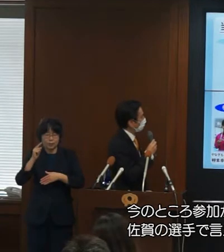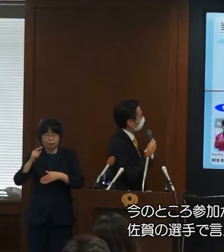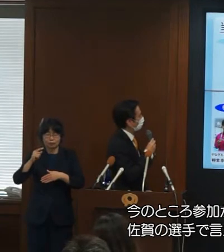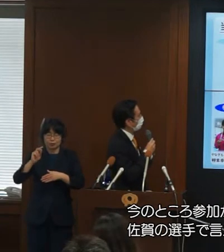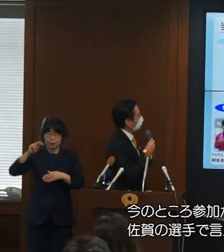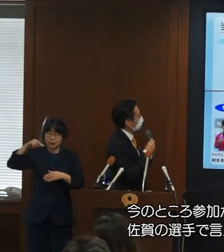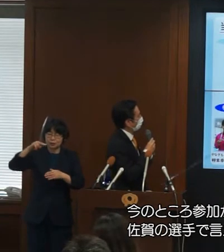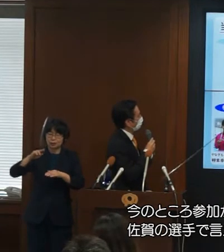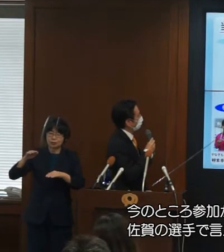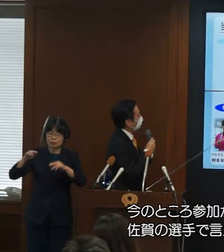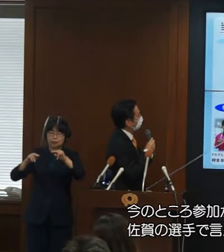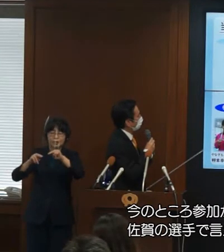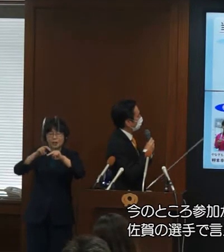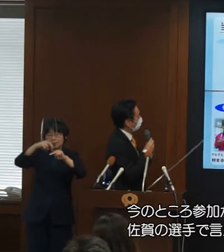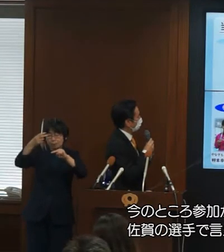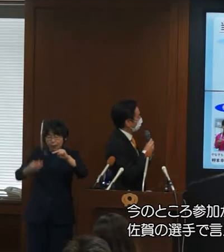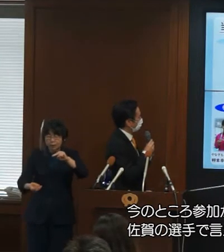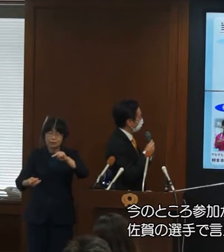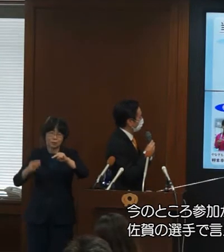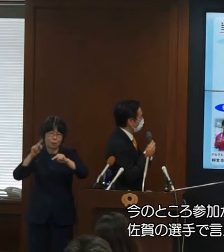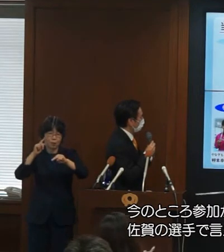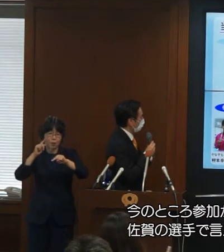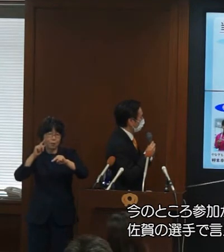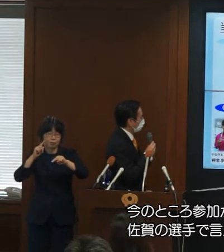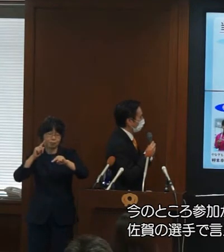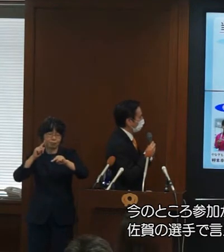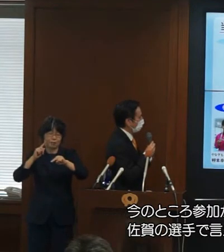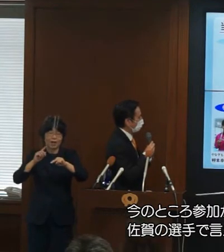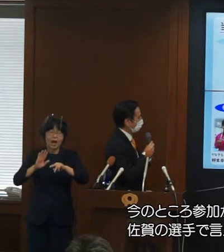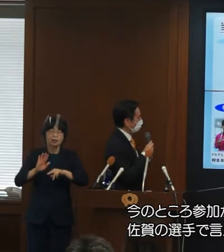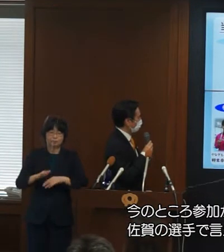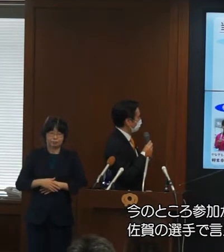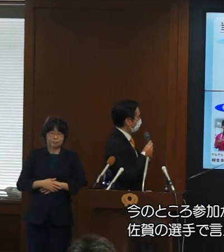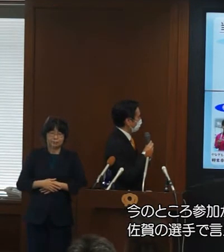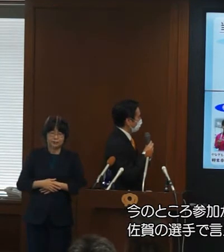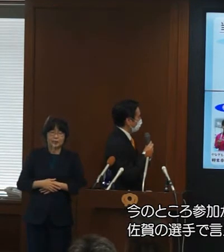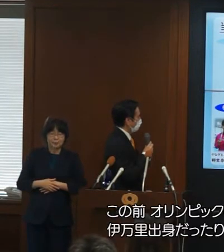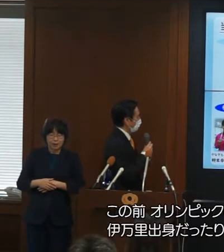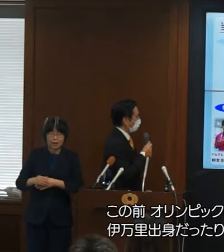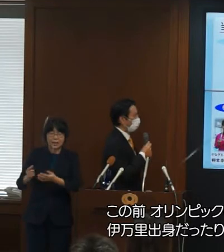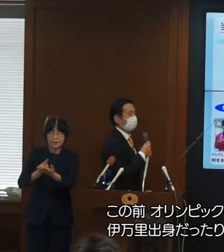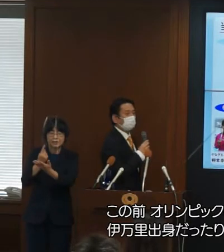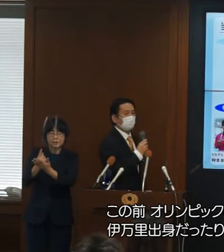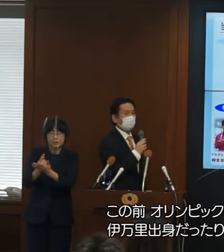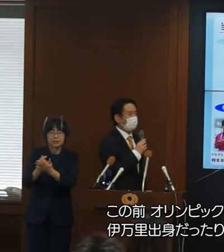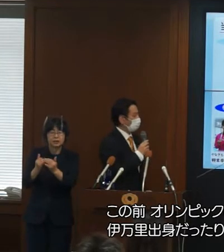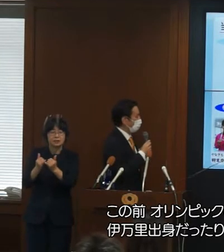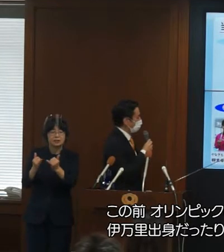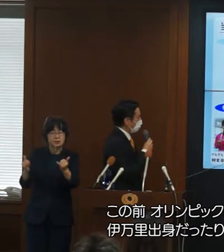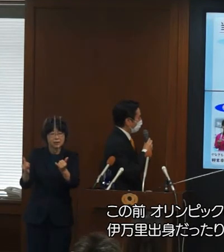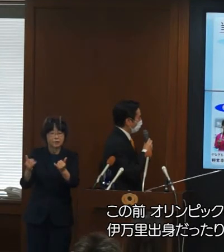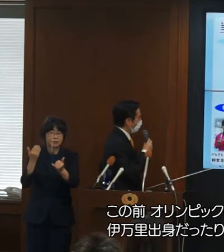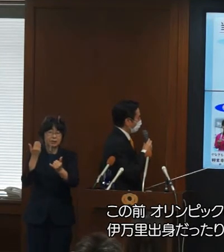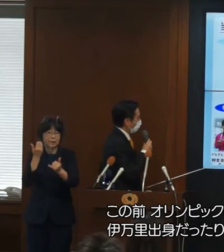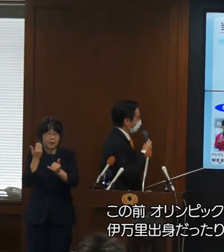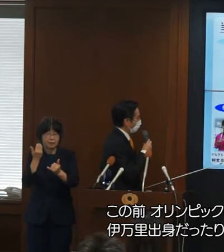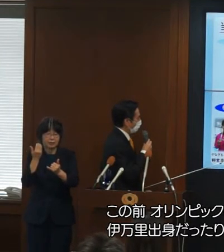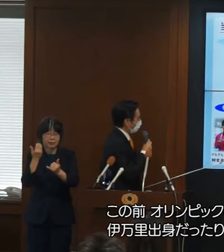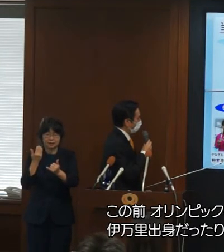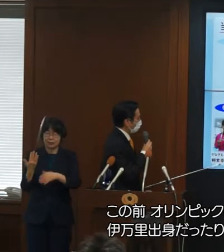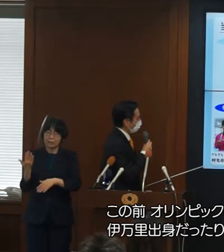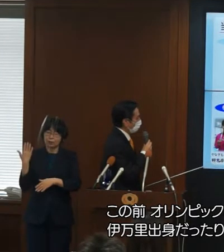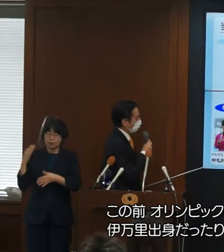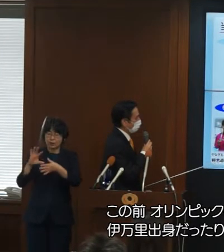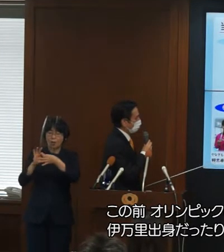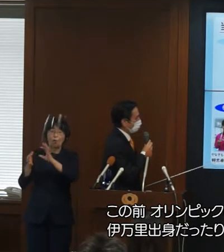ところ参加が決まっている方々が、まあ、佐賀の選手で言えばこの前オリンピックのリ